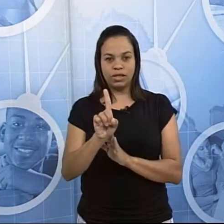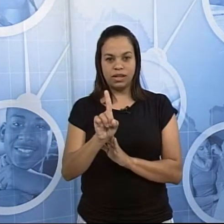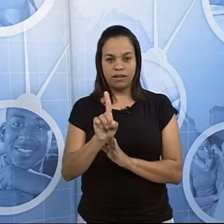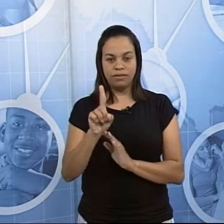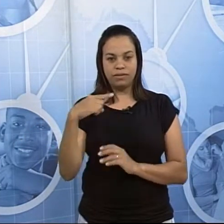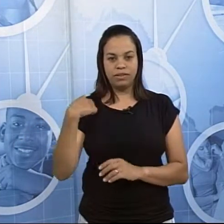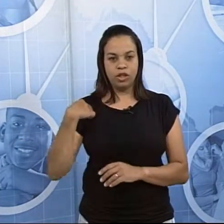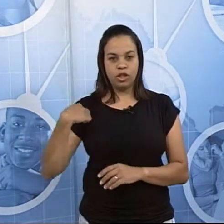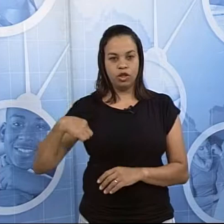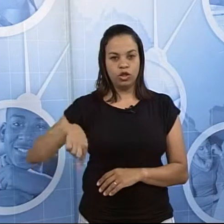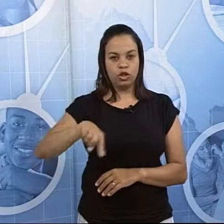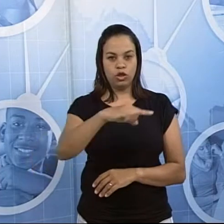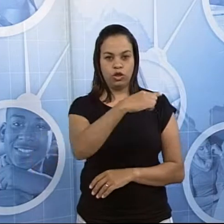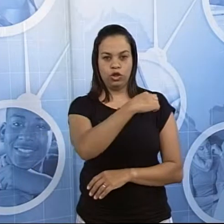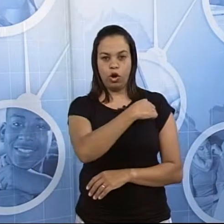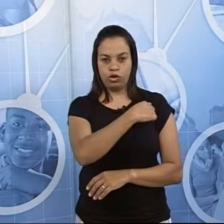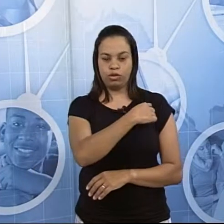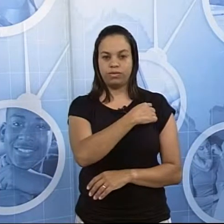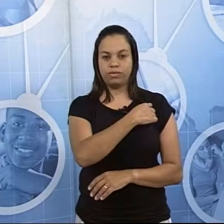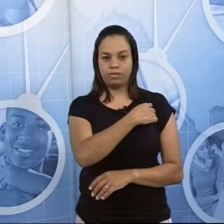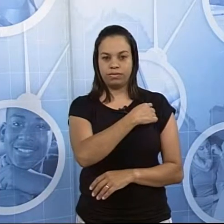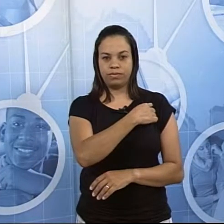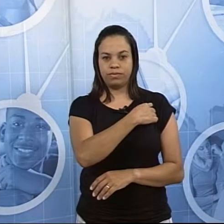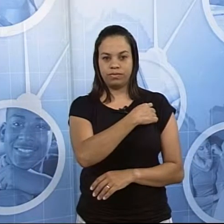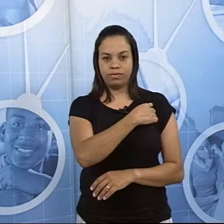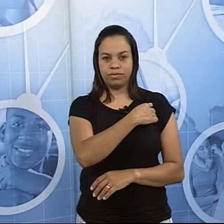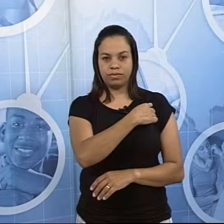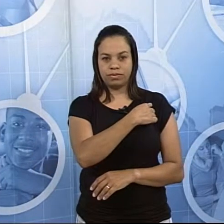posição. Nosso.